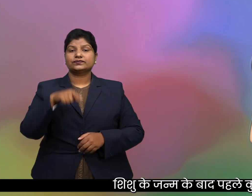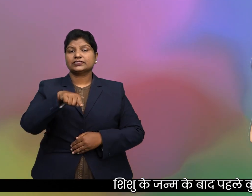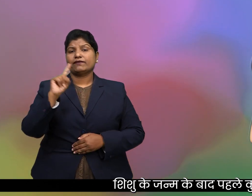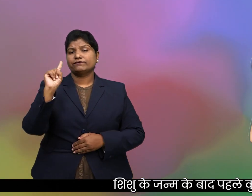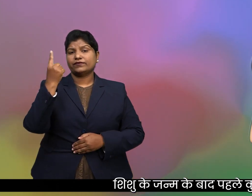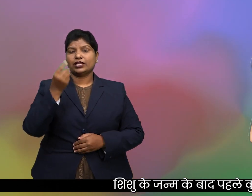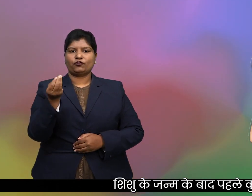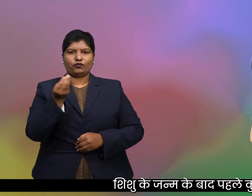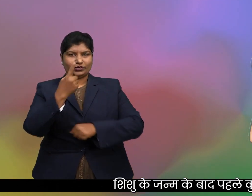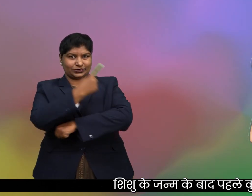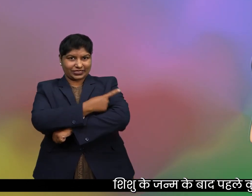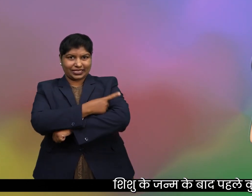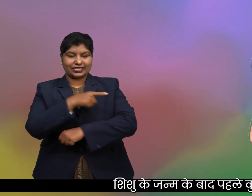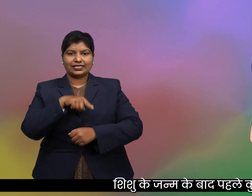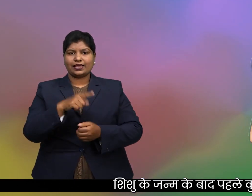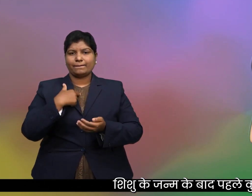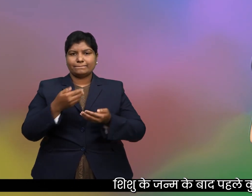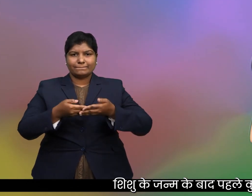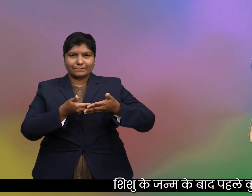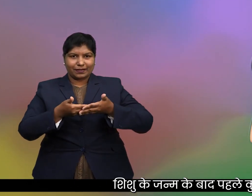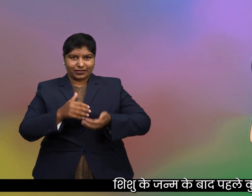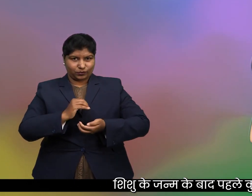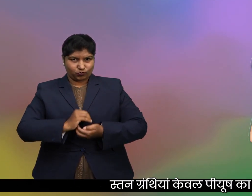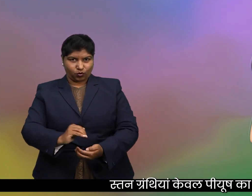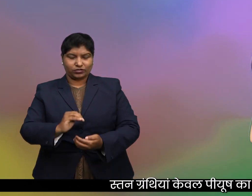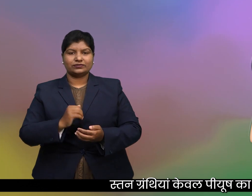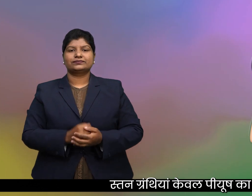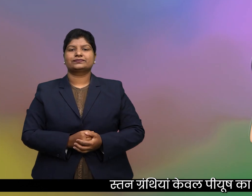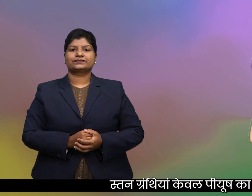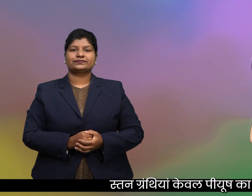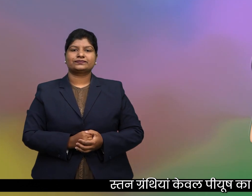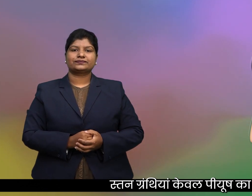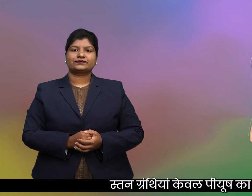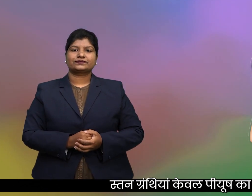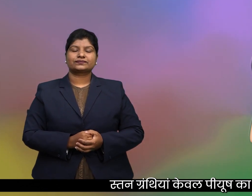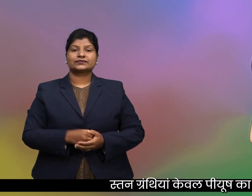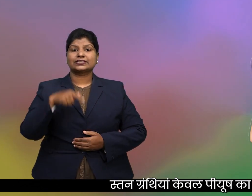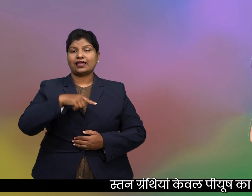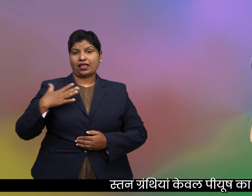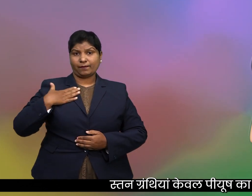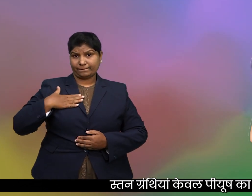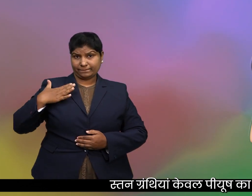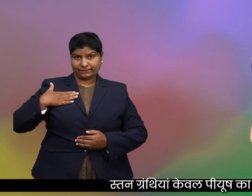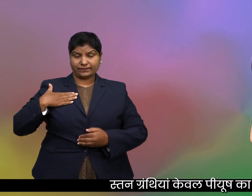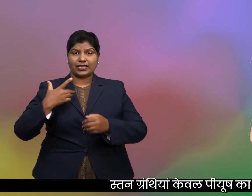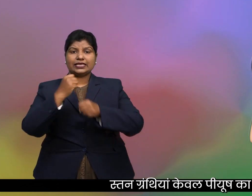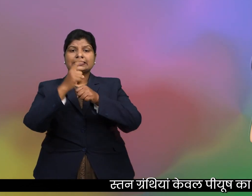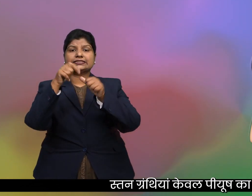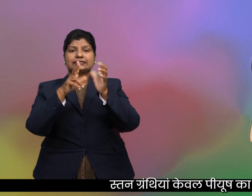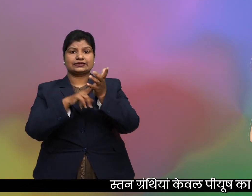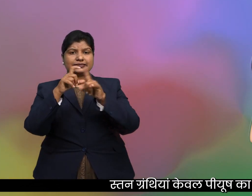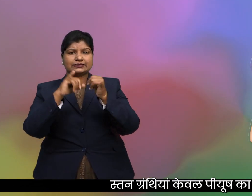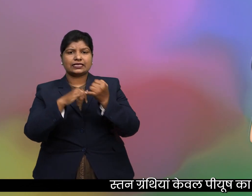शिशु के जन्म के बाद पहले कुछ दिनों तक स्तन ग्रंथियां केवल पीयूष का